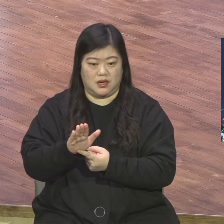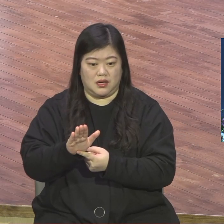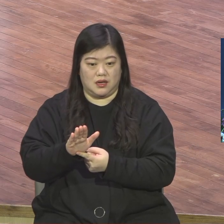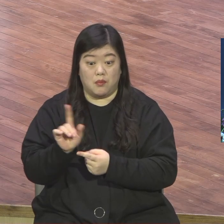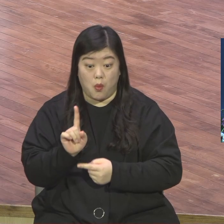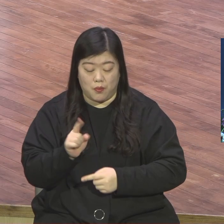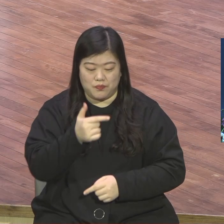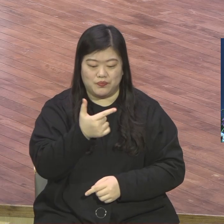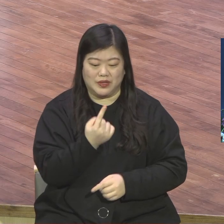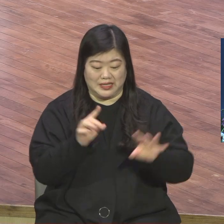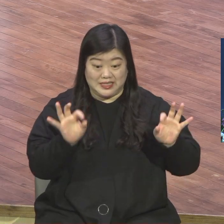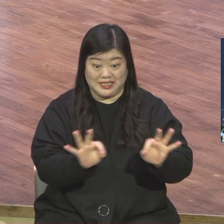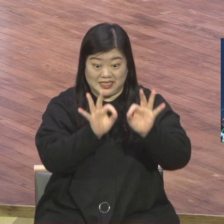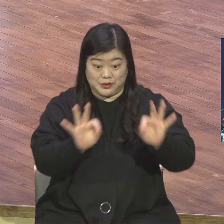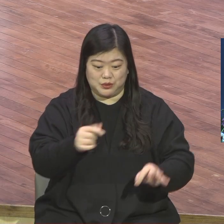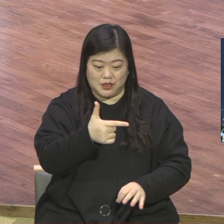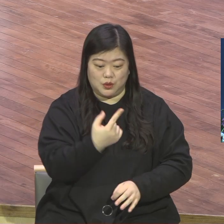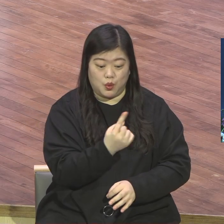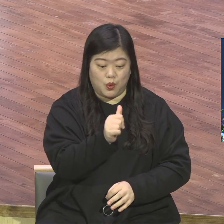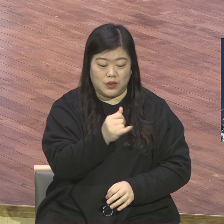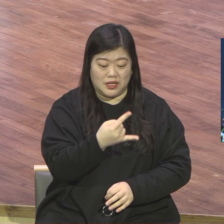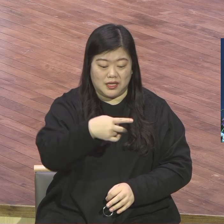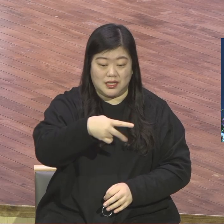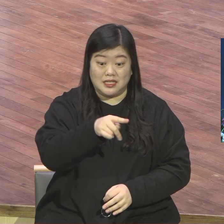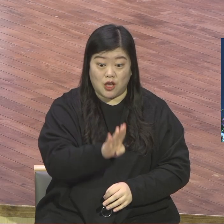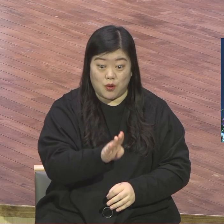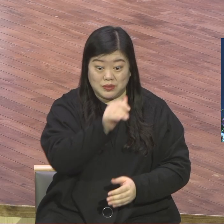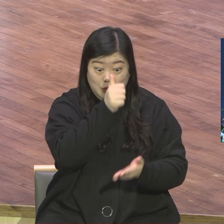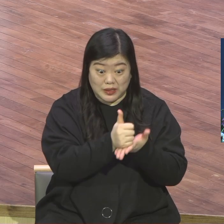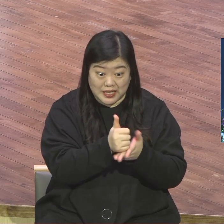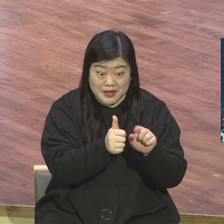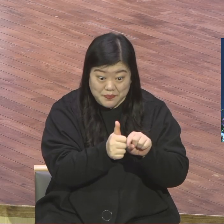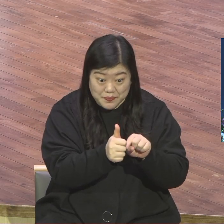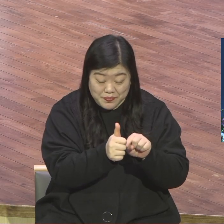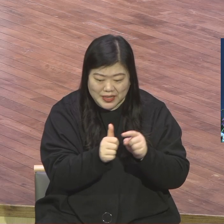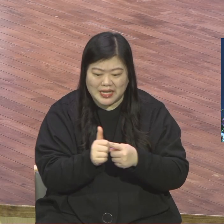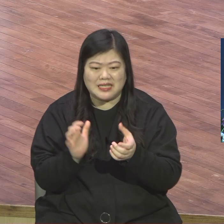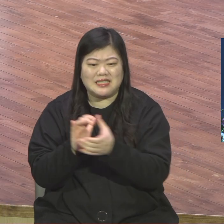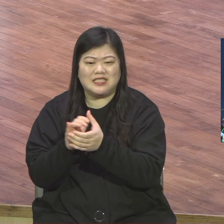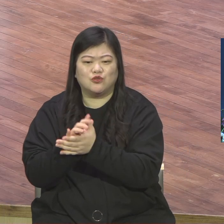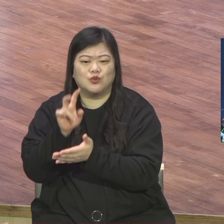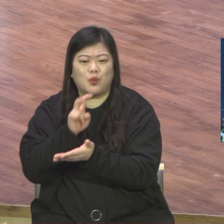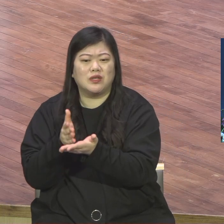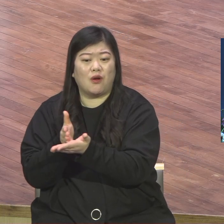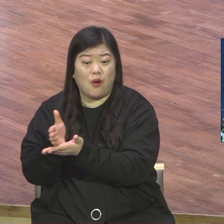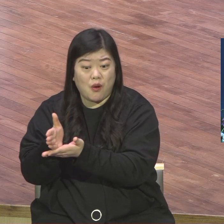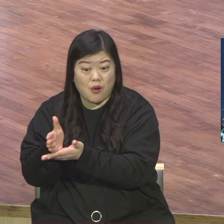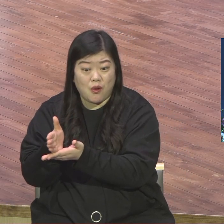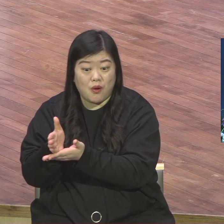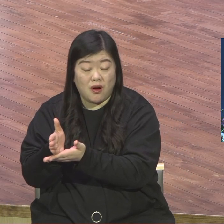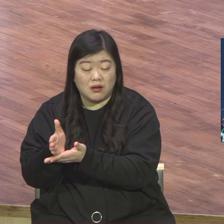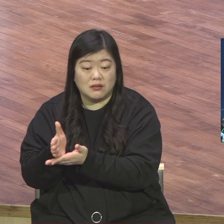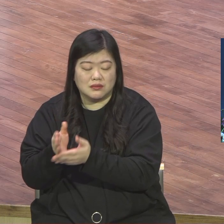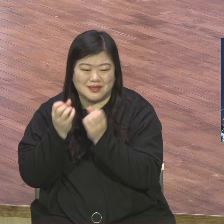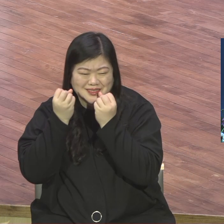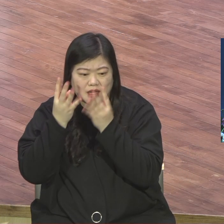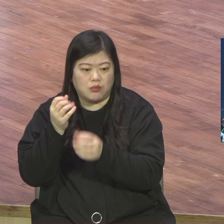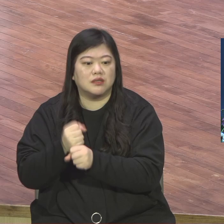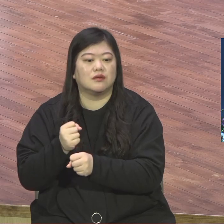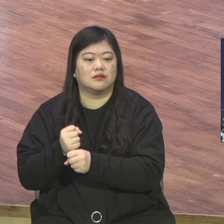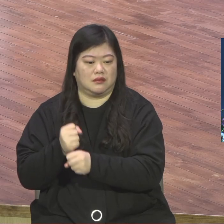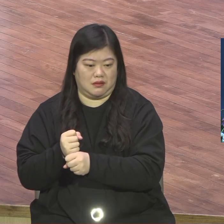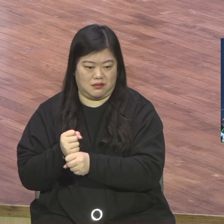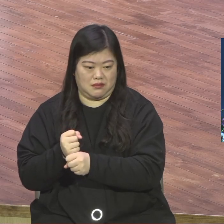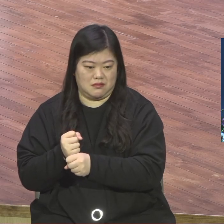친구가 이렇게 LA에 있는데 이 찬양을 잘 작곡 작사해서 오늘